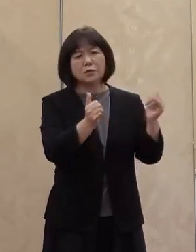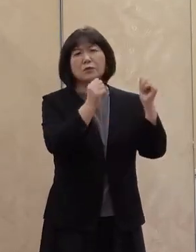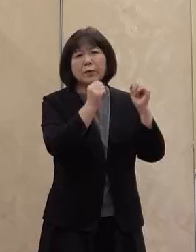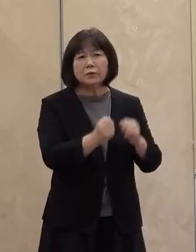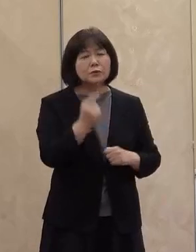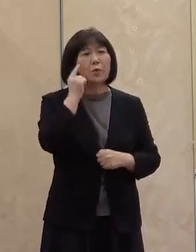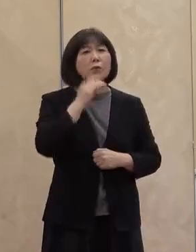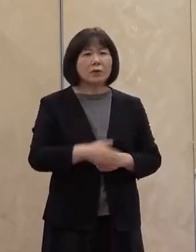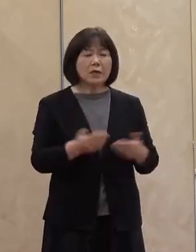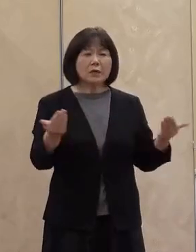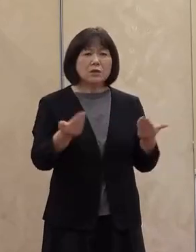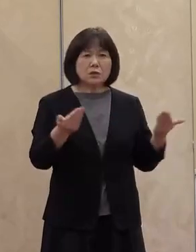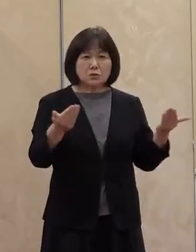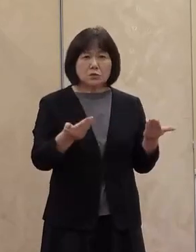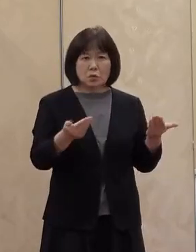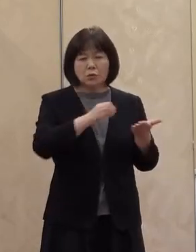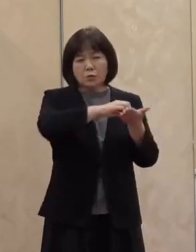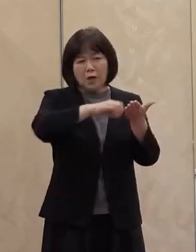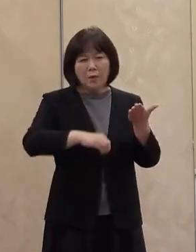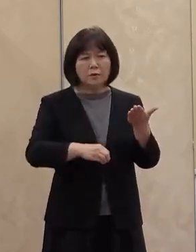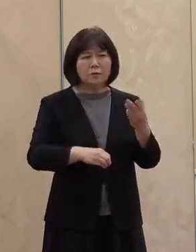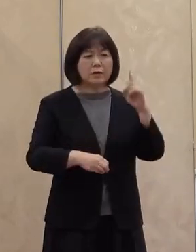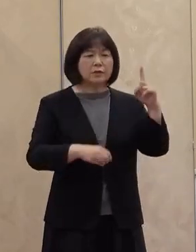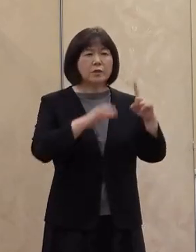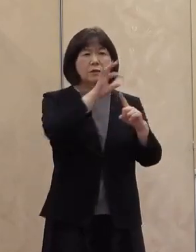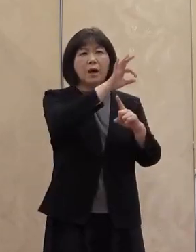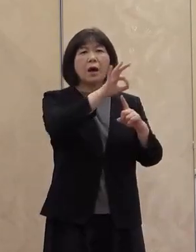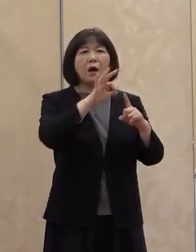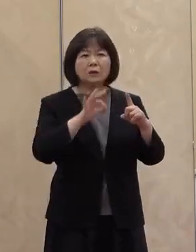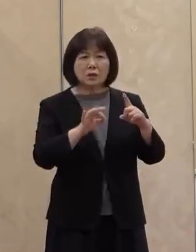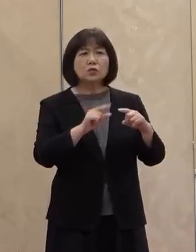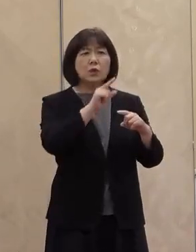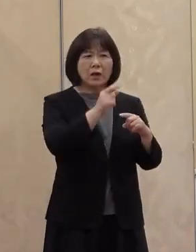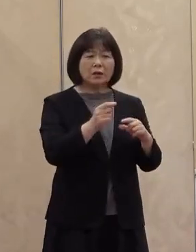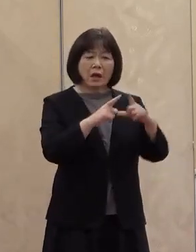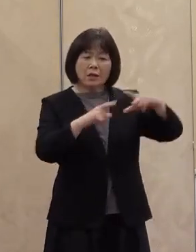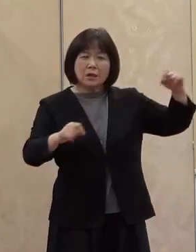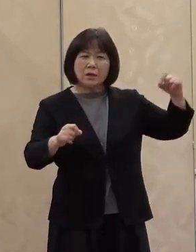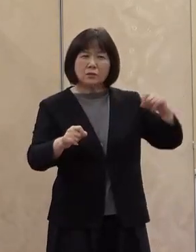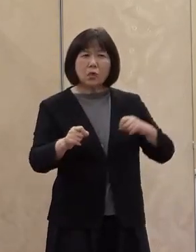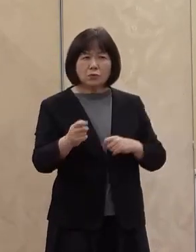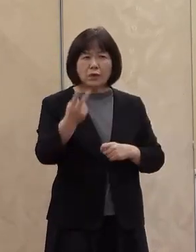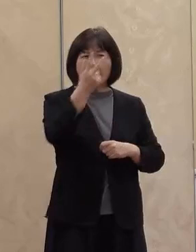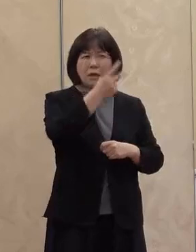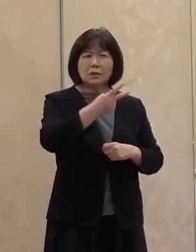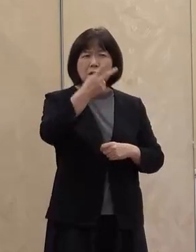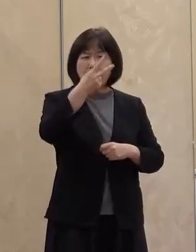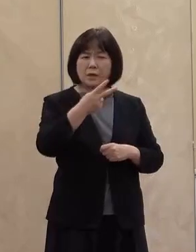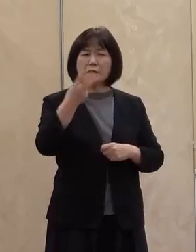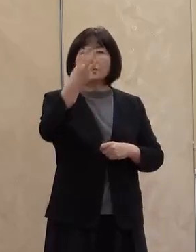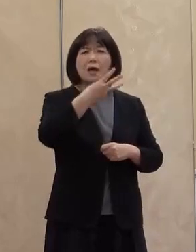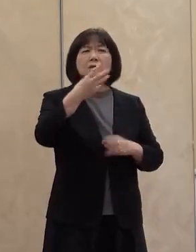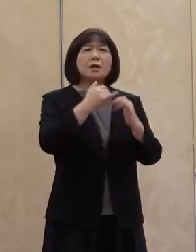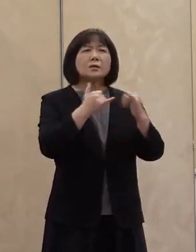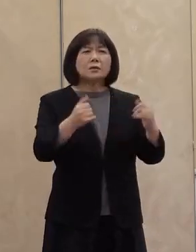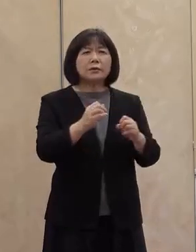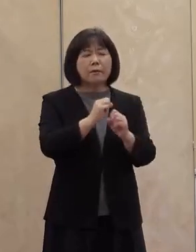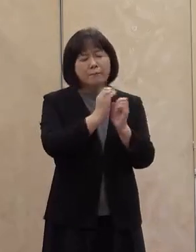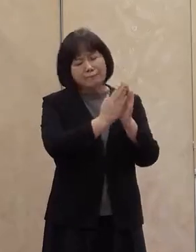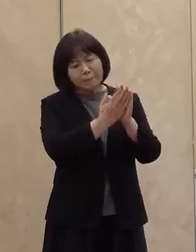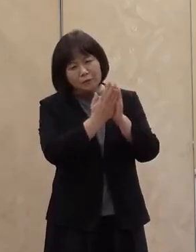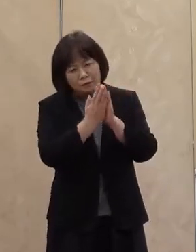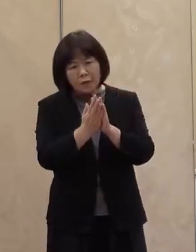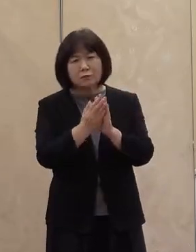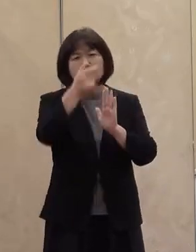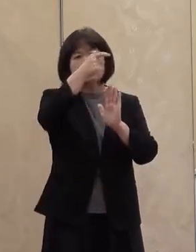ています。失業率が 1% 増えたら全国で2000人から3000人の方があってはならないけど命を落とすというようなことの過去のデータも出てますので